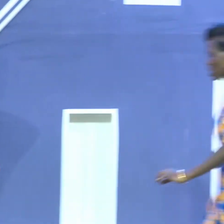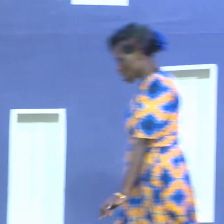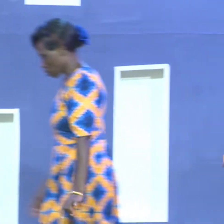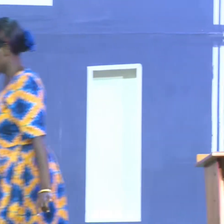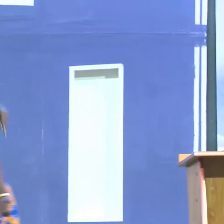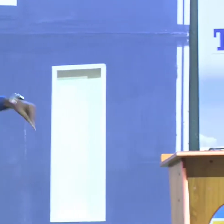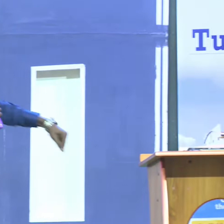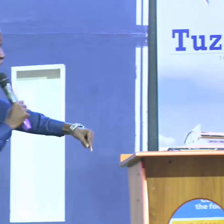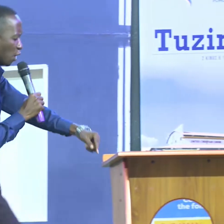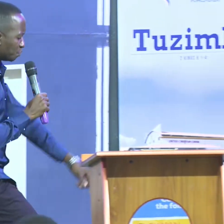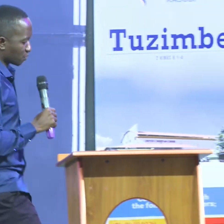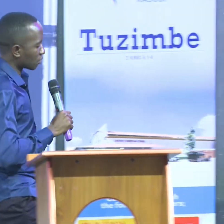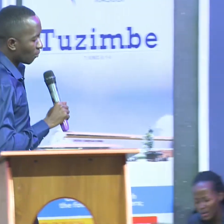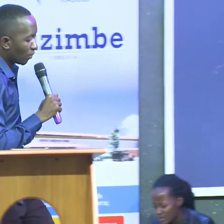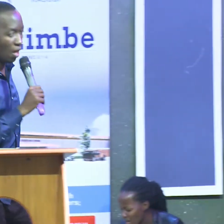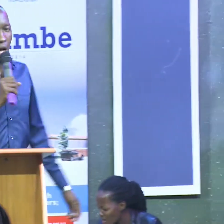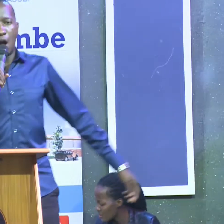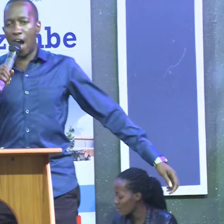akuviirayo kino kyekiro